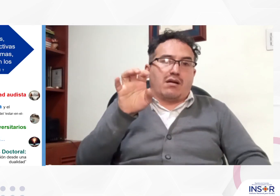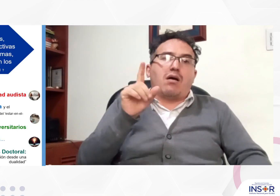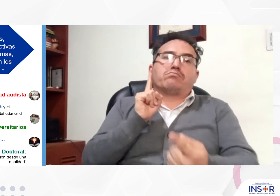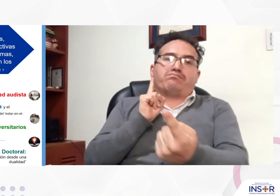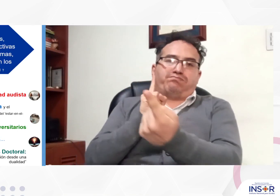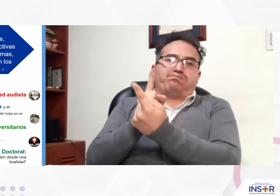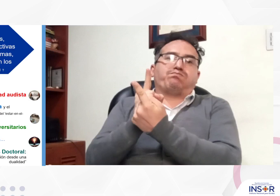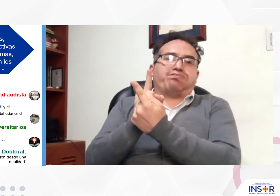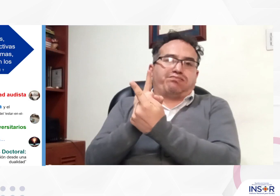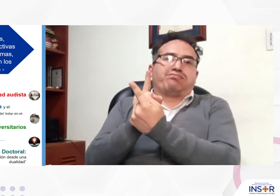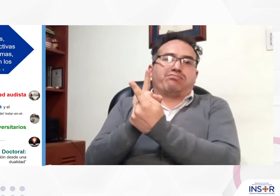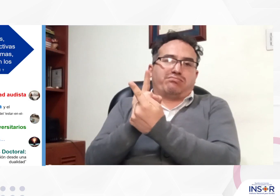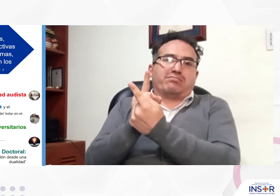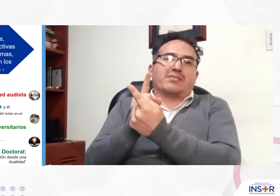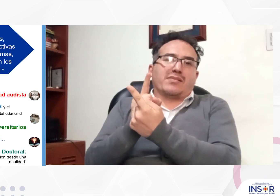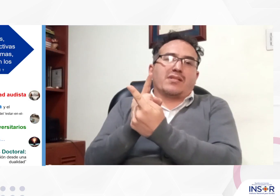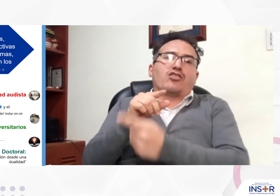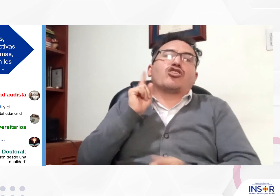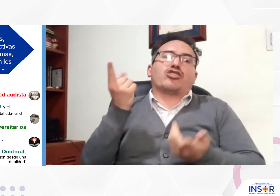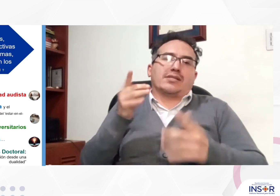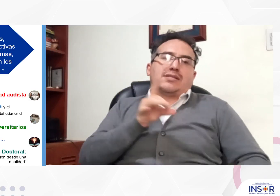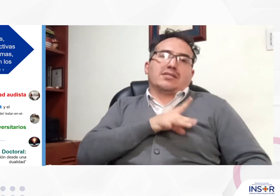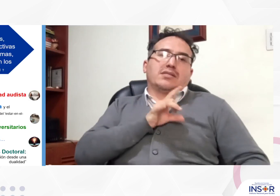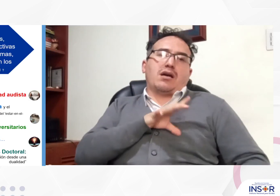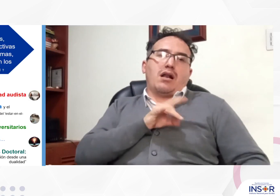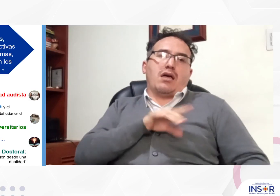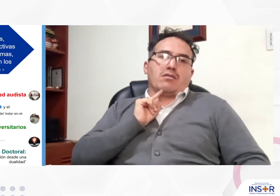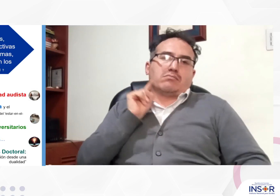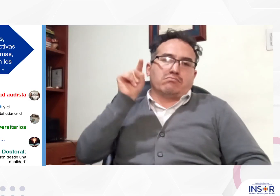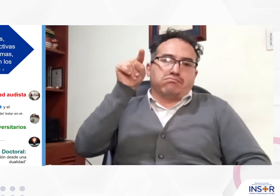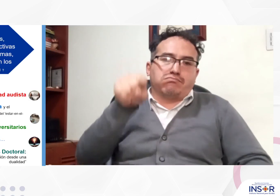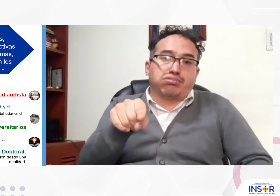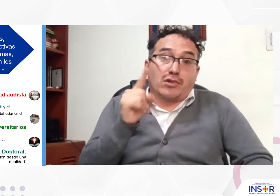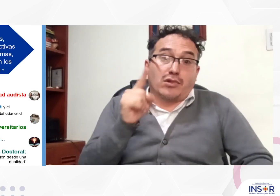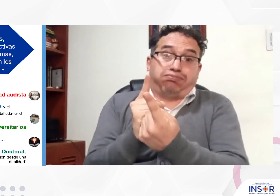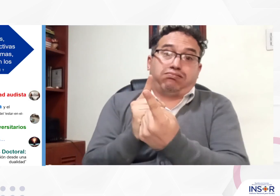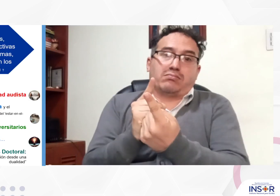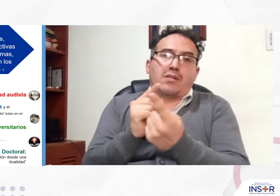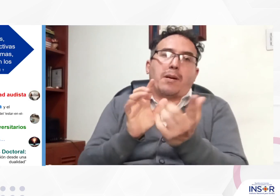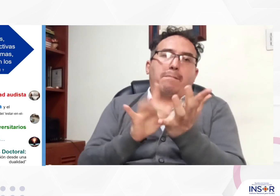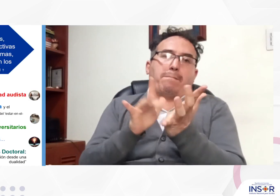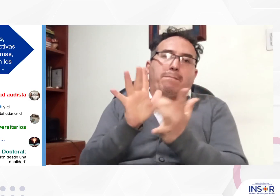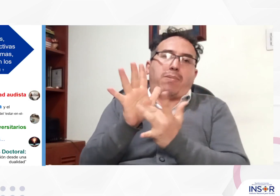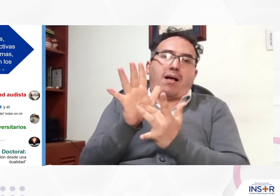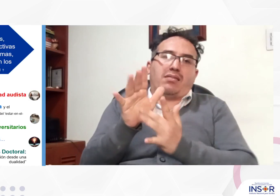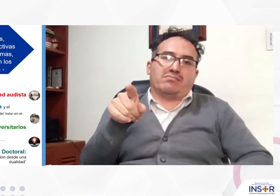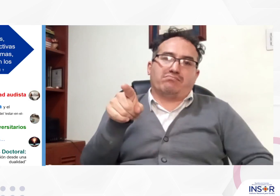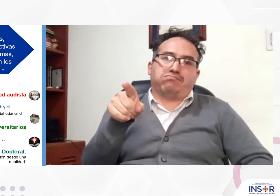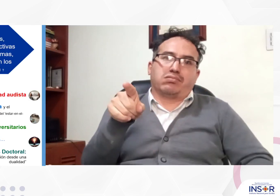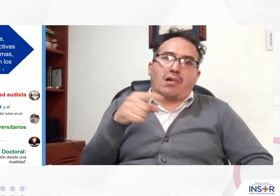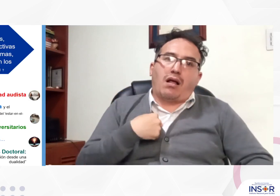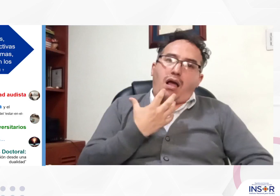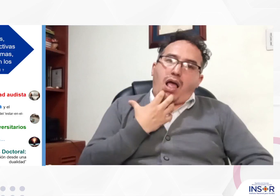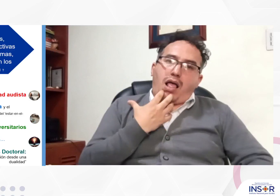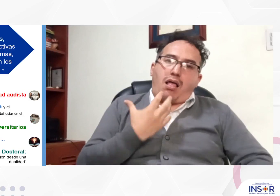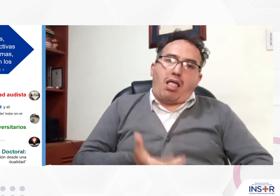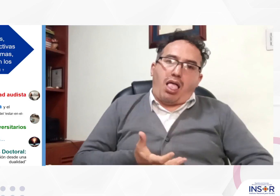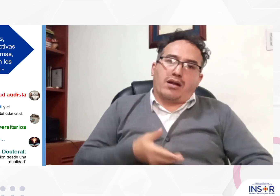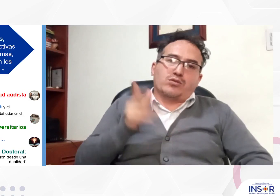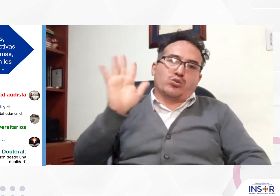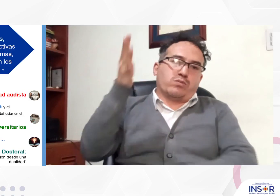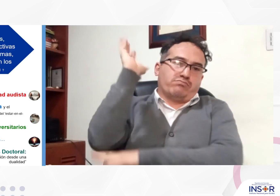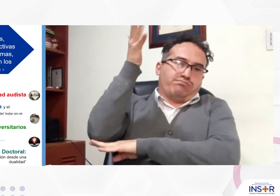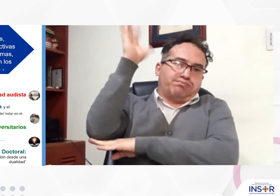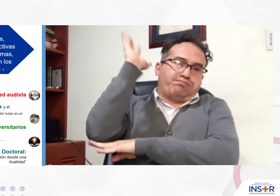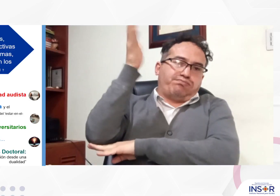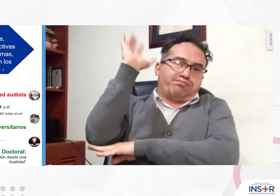año 2019 de encontrarme de manera presencial con él en la universidad en Chile. Allí